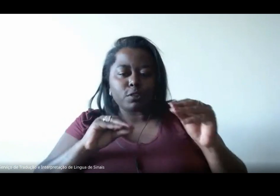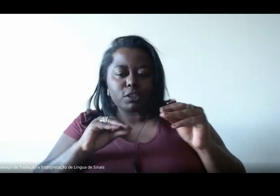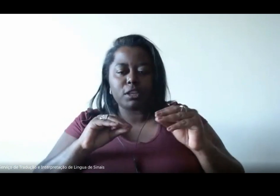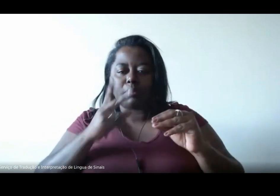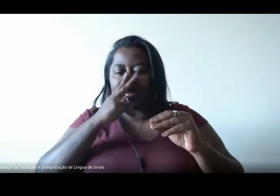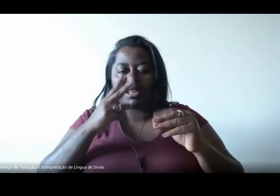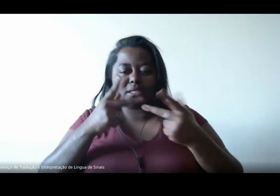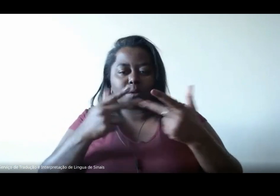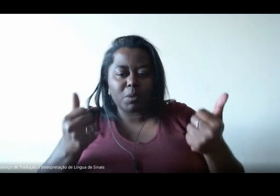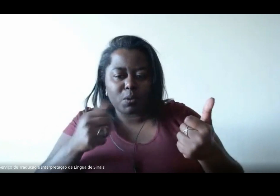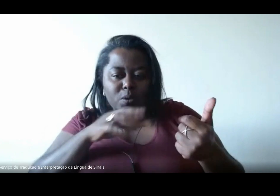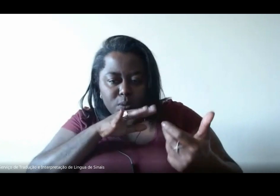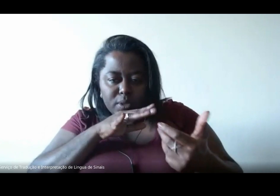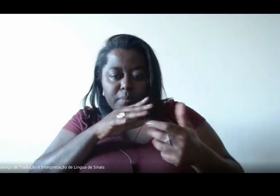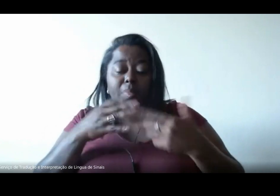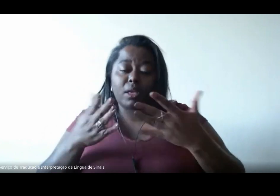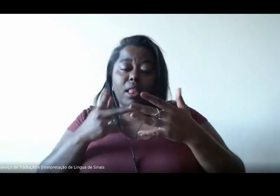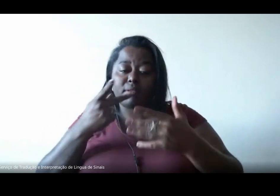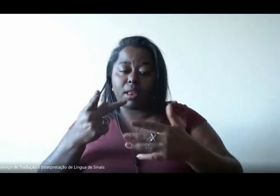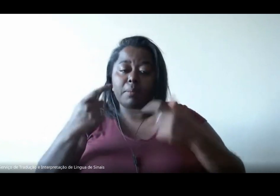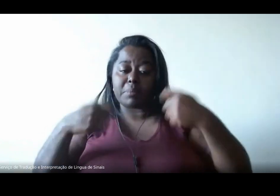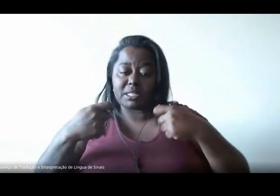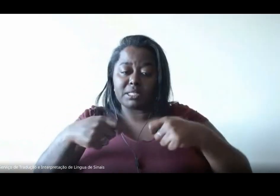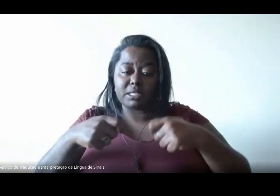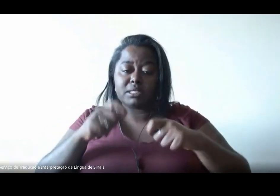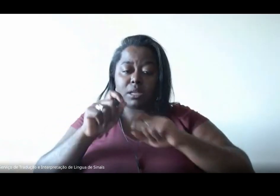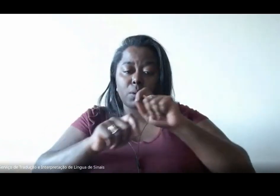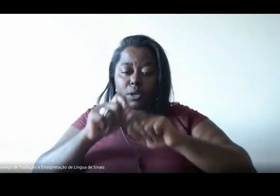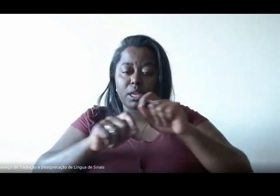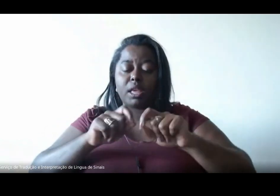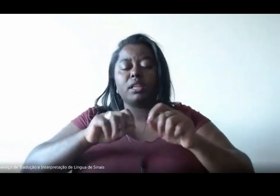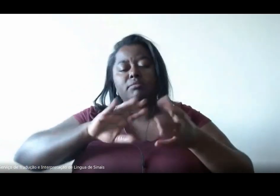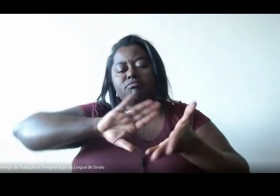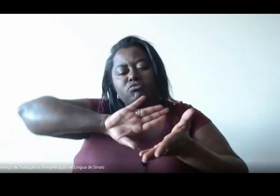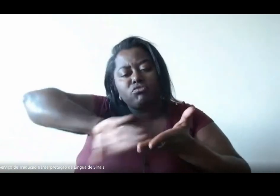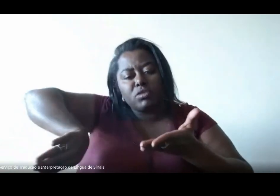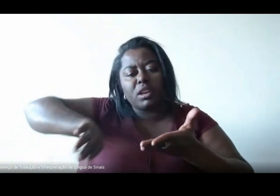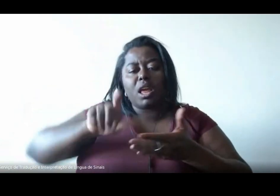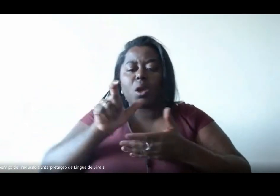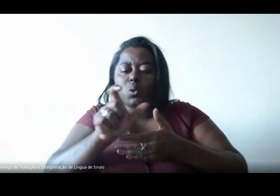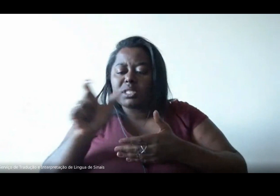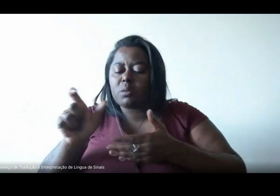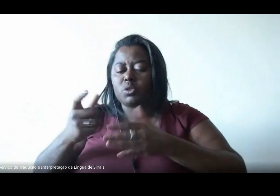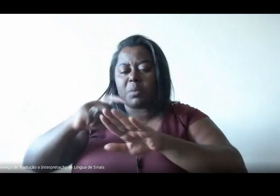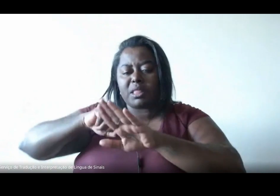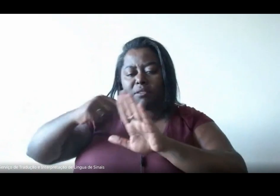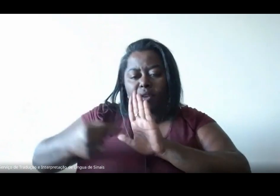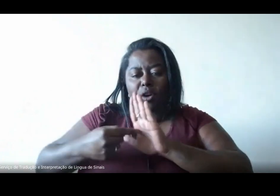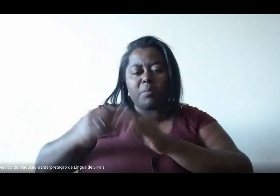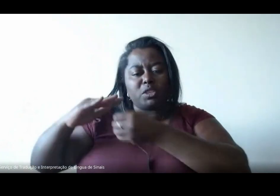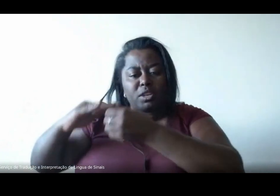citação. Seria preciso deixar de lado alguns termos pejorativos, metafóricos ou normativos. Parece-me ser